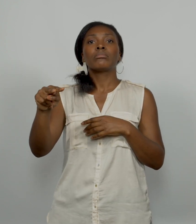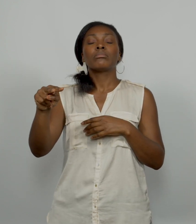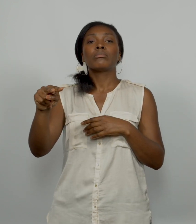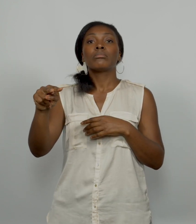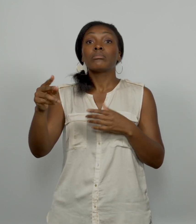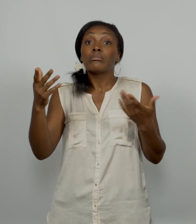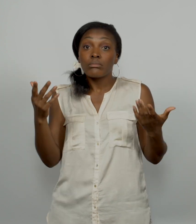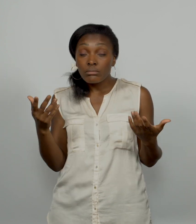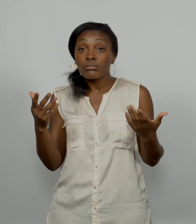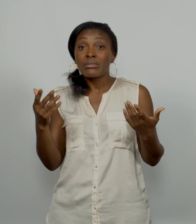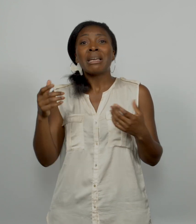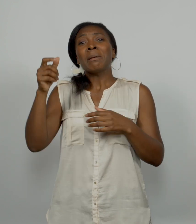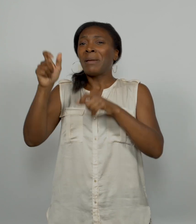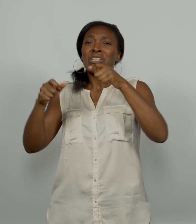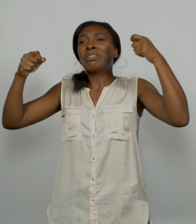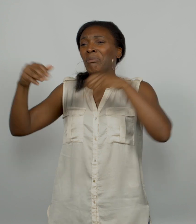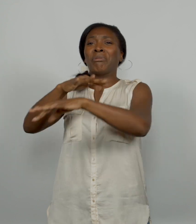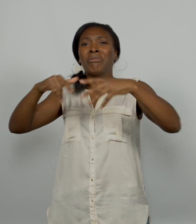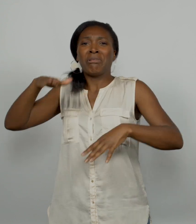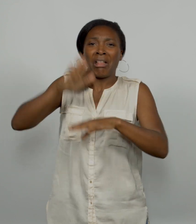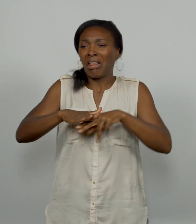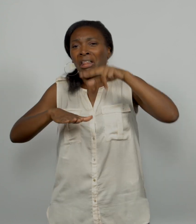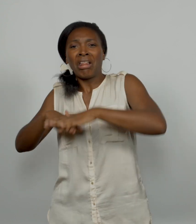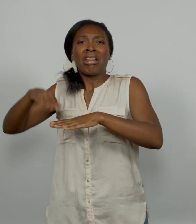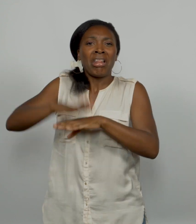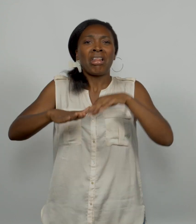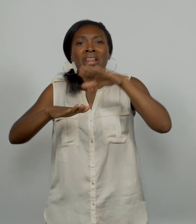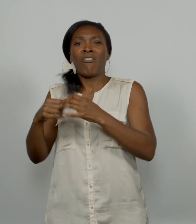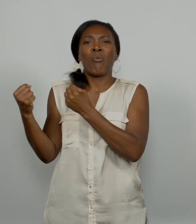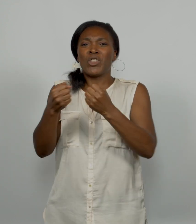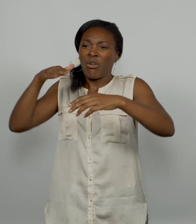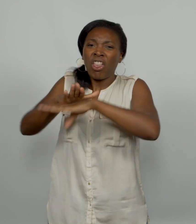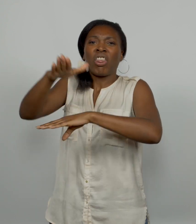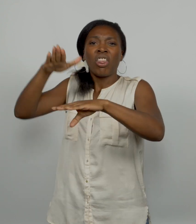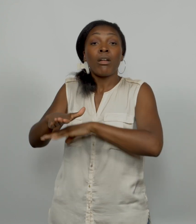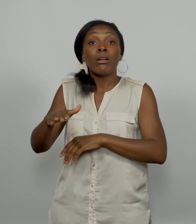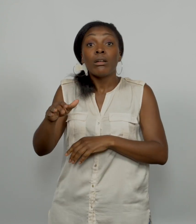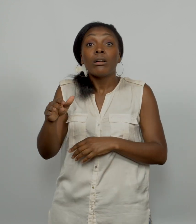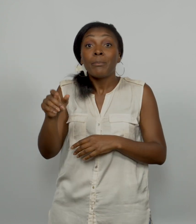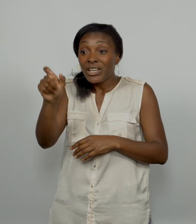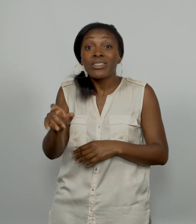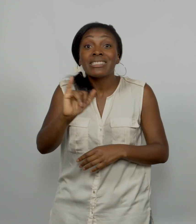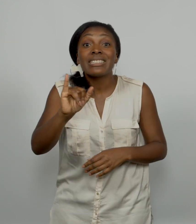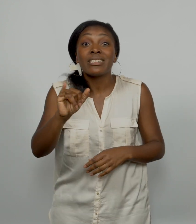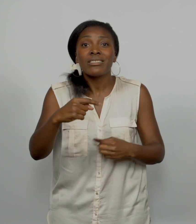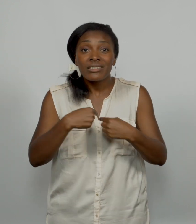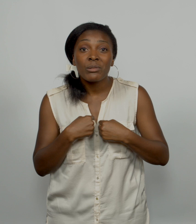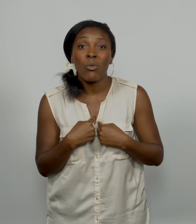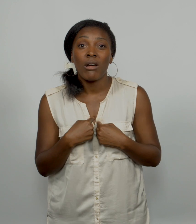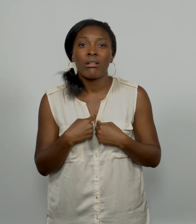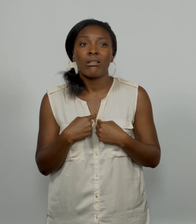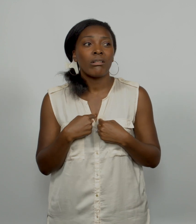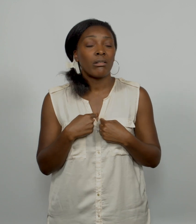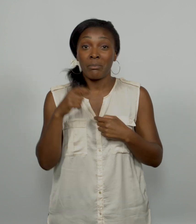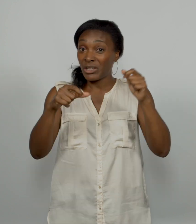personne. Sans s'en rendre compte, les voitures lui roulaient dessus, les piétons la piétinaient. Cette personne, en fait, c'était moi. Personne ne me voyait, personne